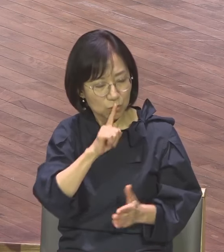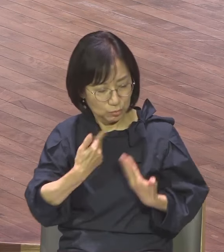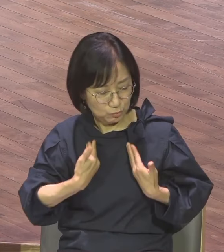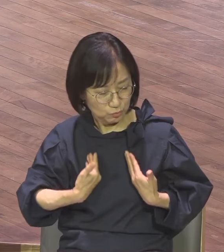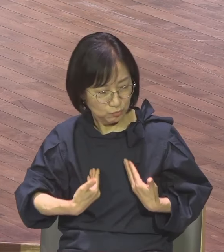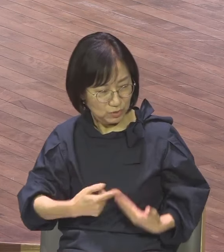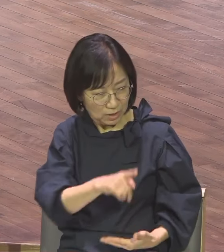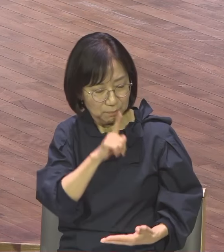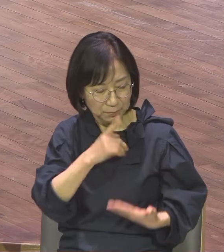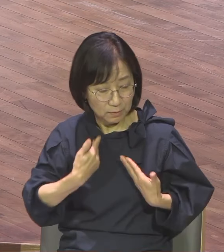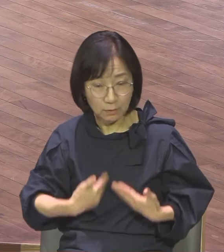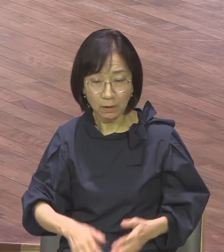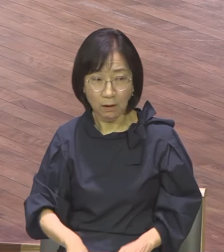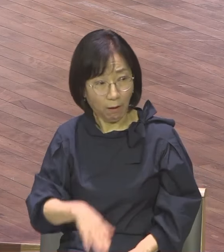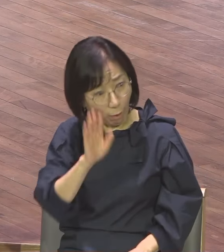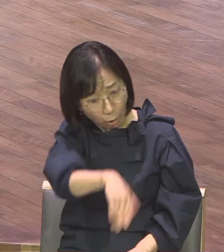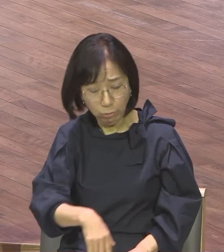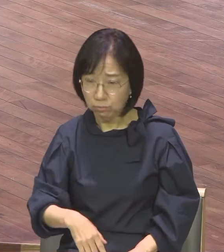말하면 언제 할 거예요.